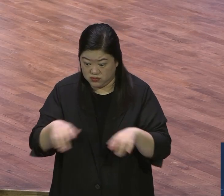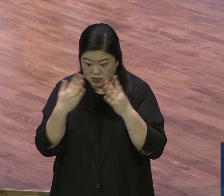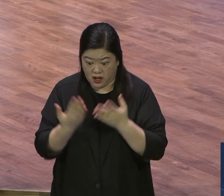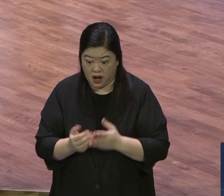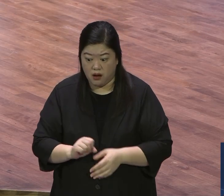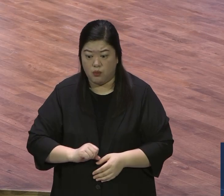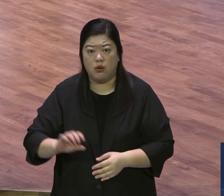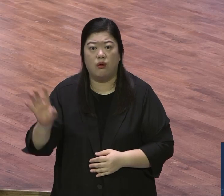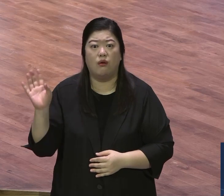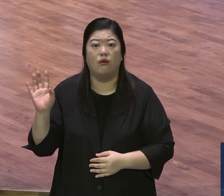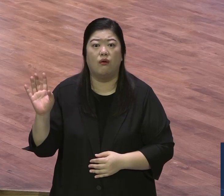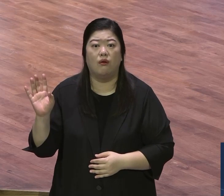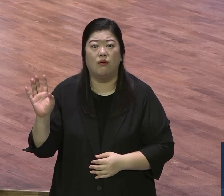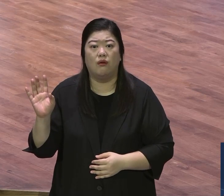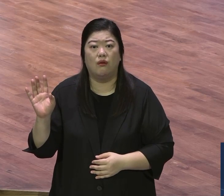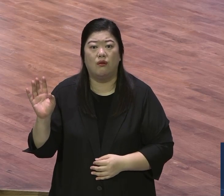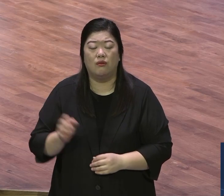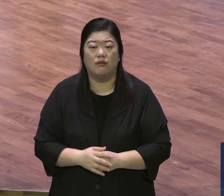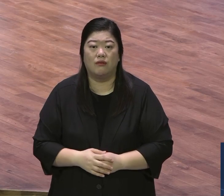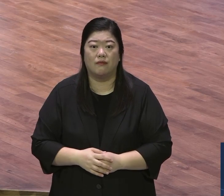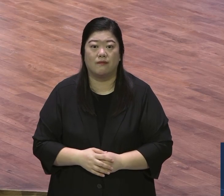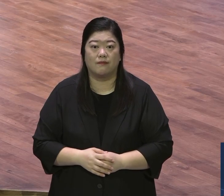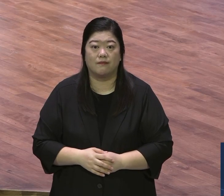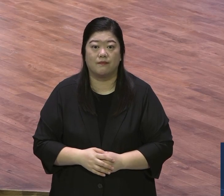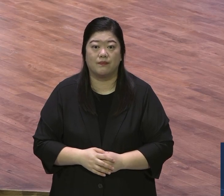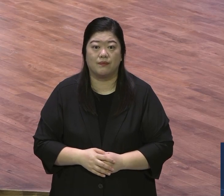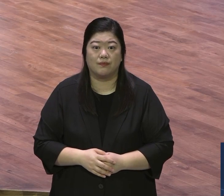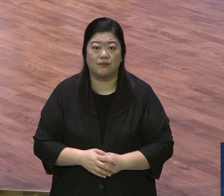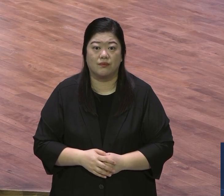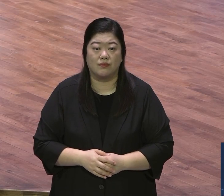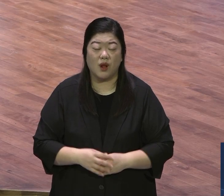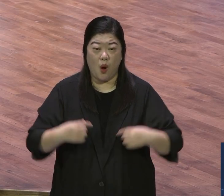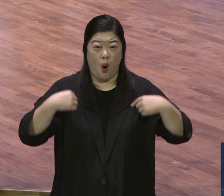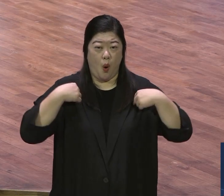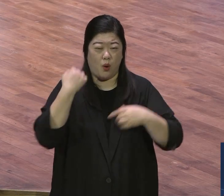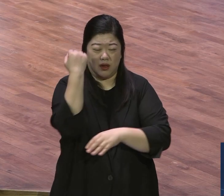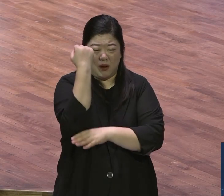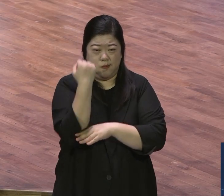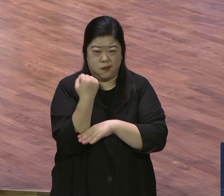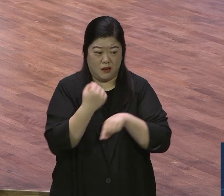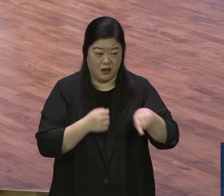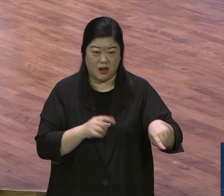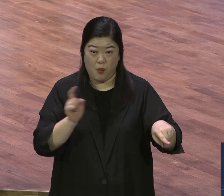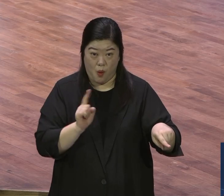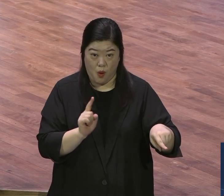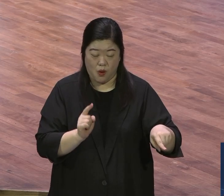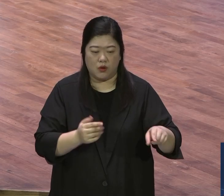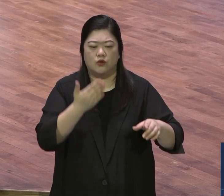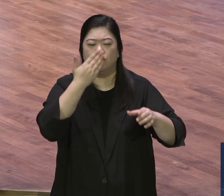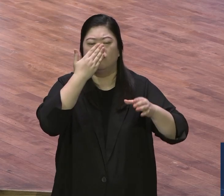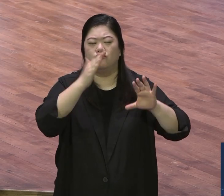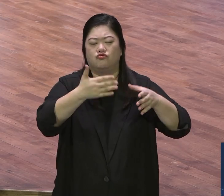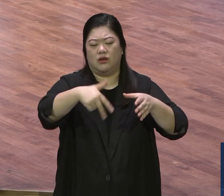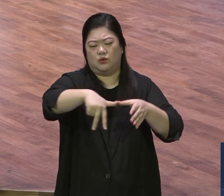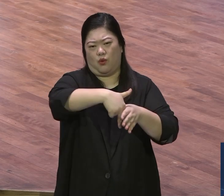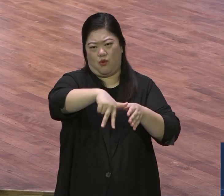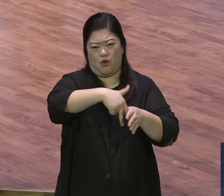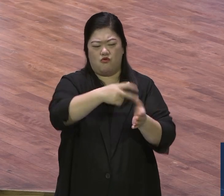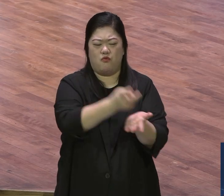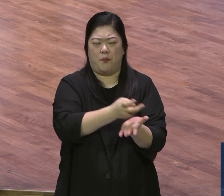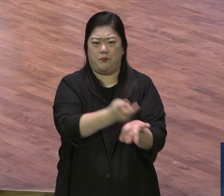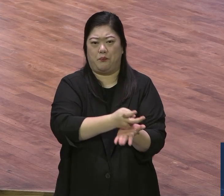여기에 흰옷은 무슨 뜻입니까? 낡은 유대 종교를 말합니다. 유대 종교 율법을